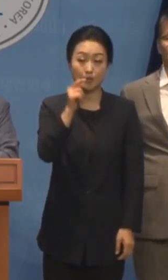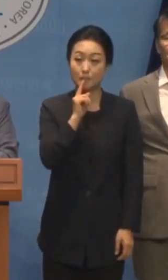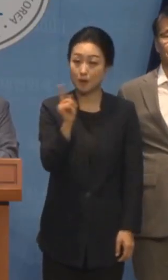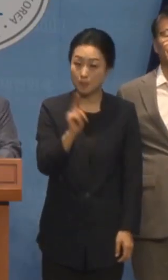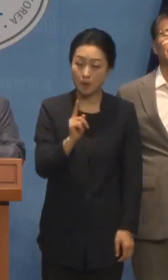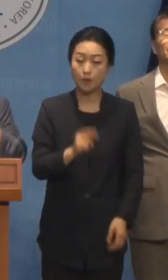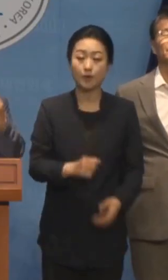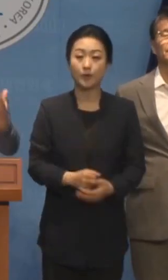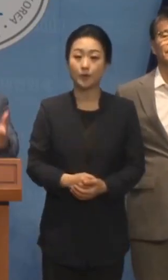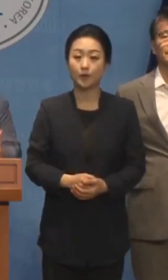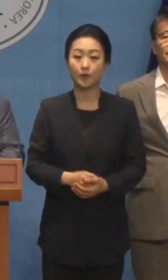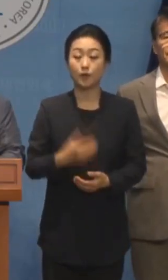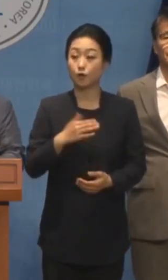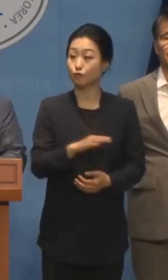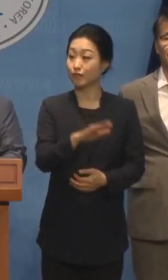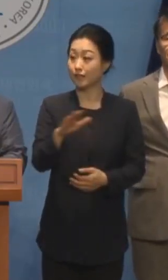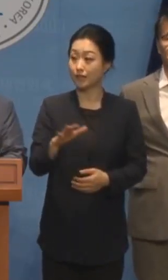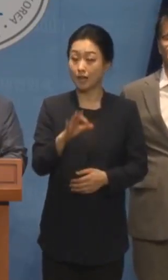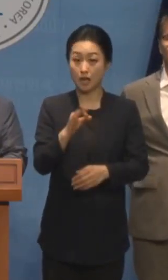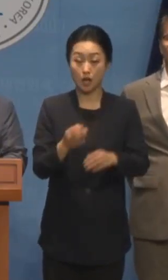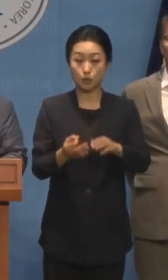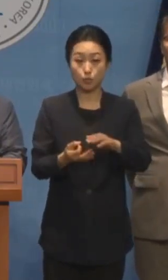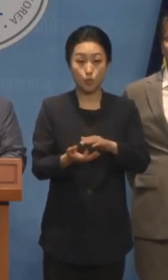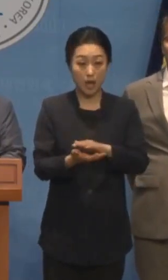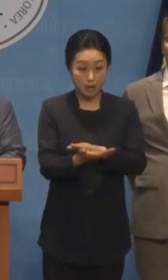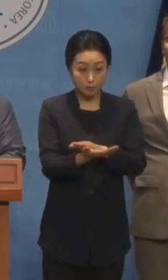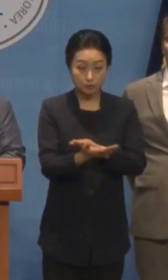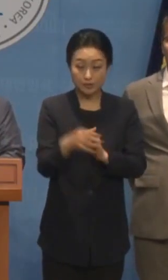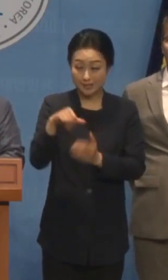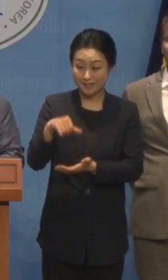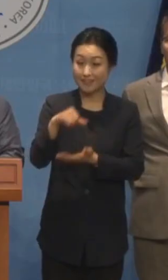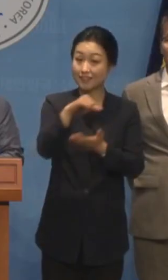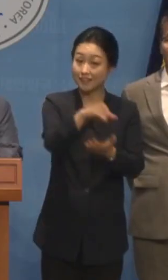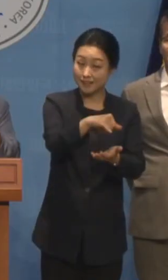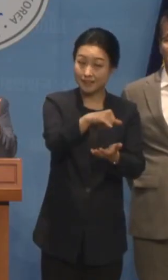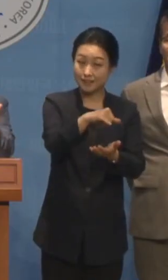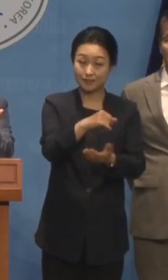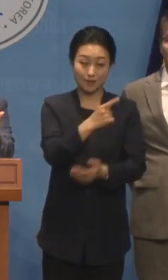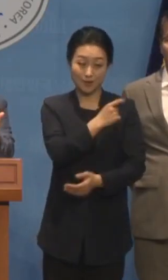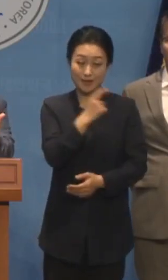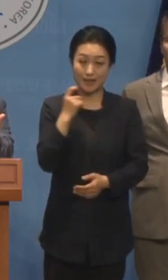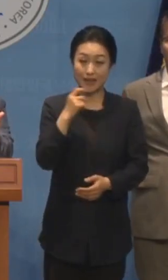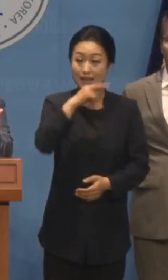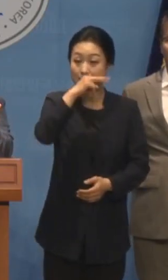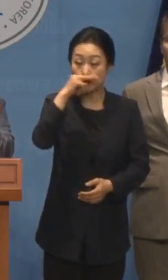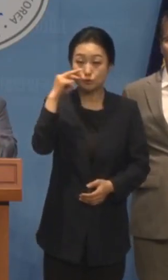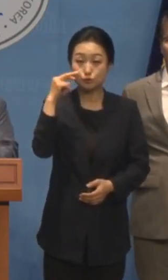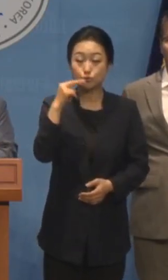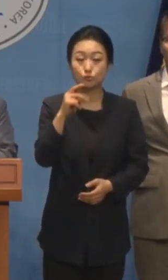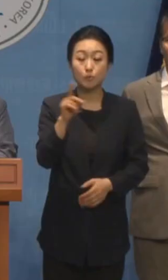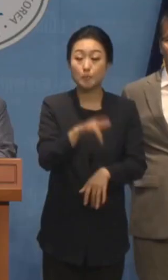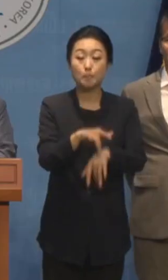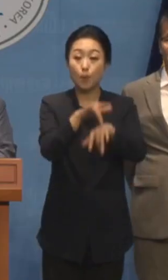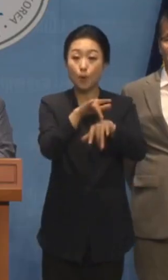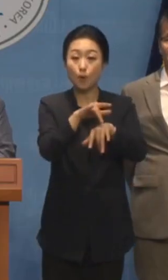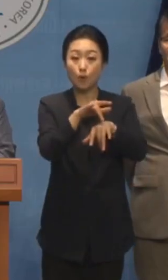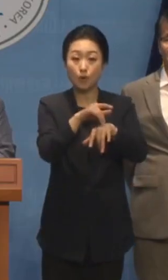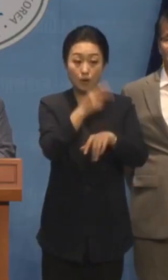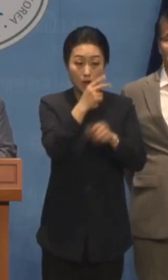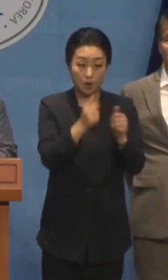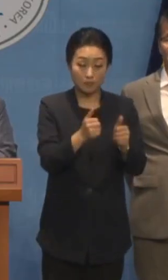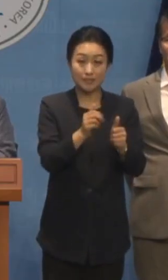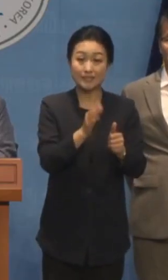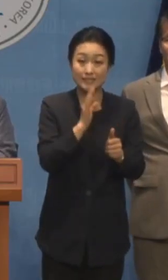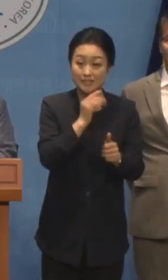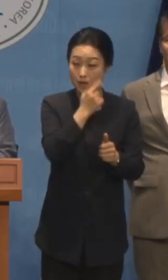이겁니다. 우리가 뇌물손으로 든 디올백, 샤넬항수 어디로 갔냐는 겁니까? 검찰이 진품인지